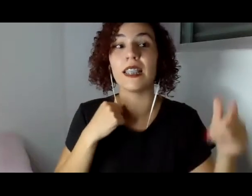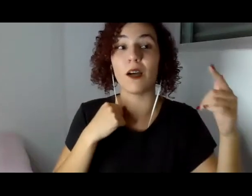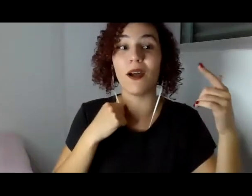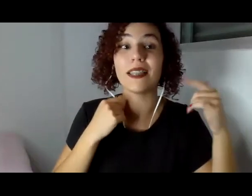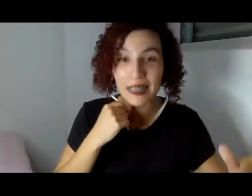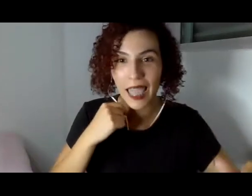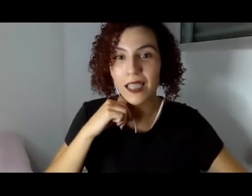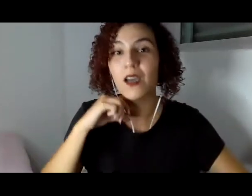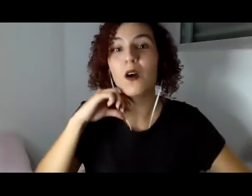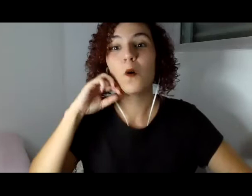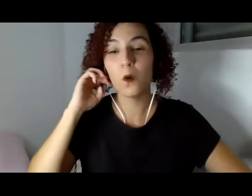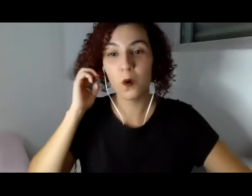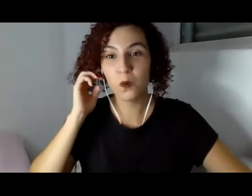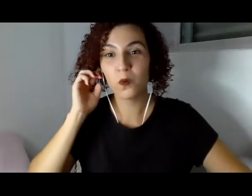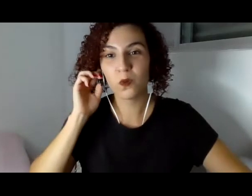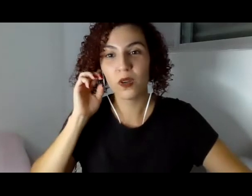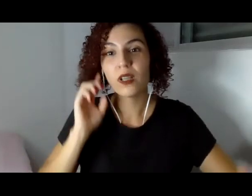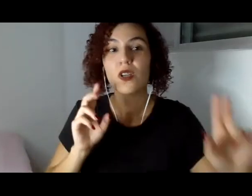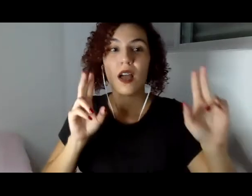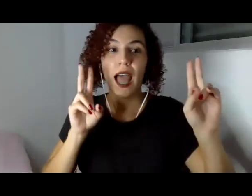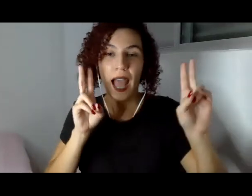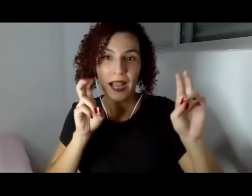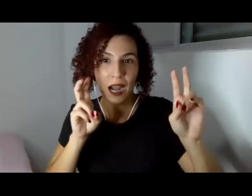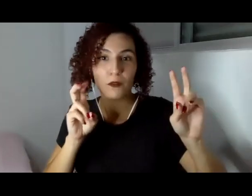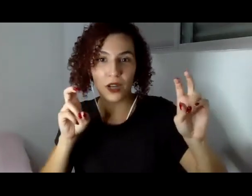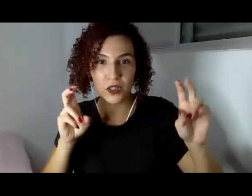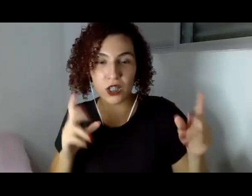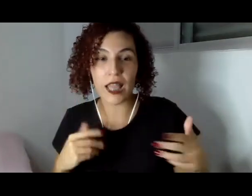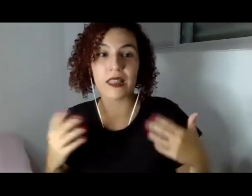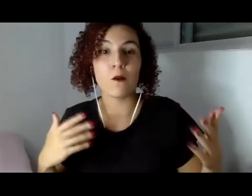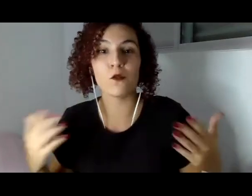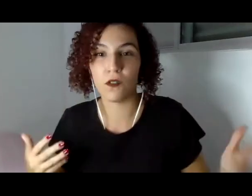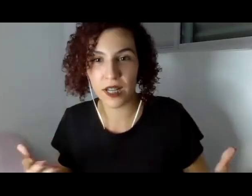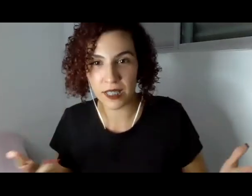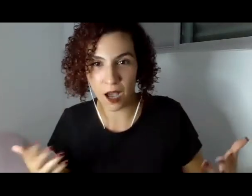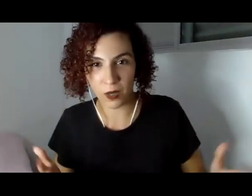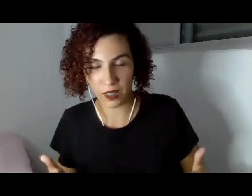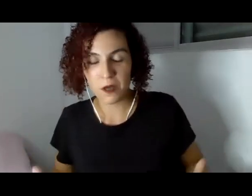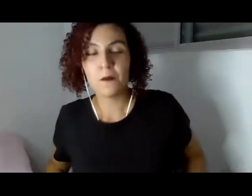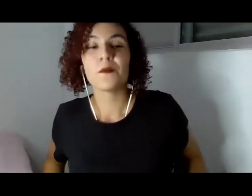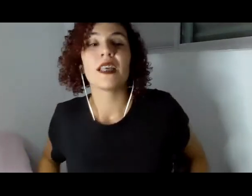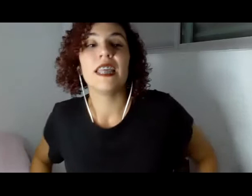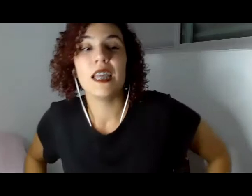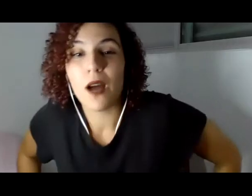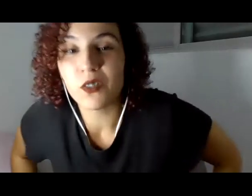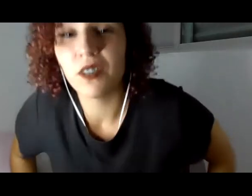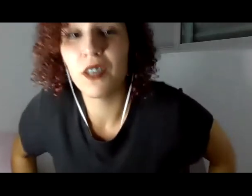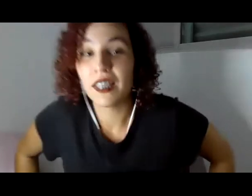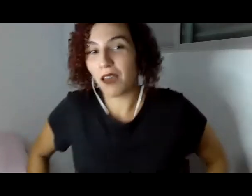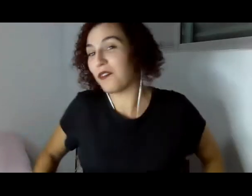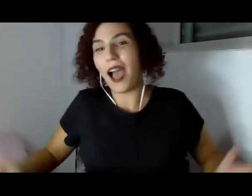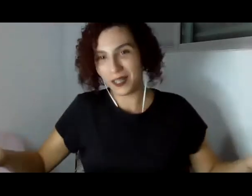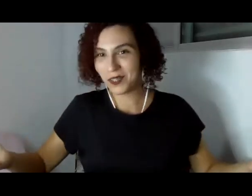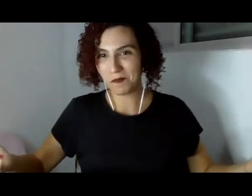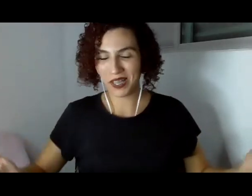surda. Então, ainda tem um agravante, né? Tem um diferencial aí. E eu acho